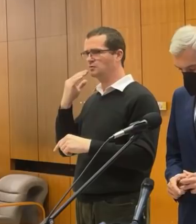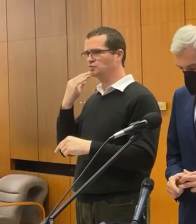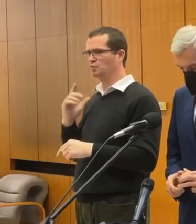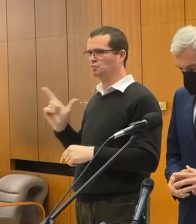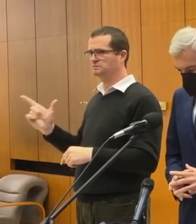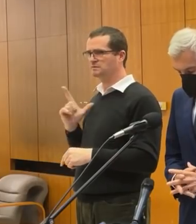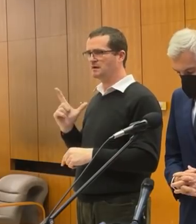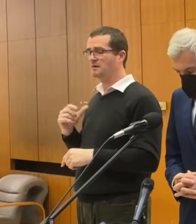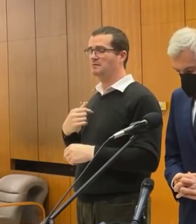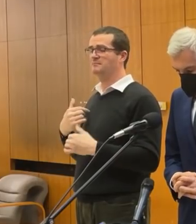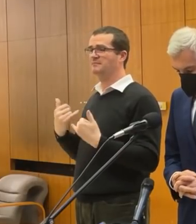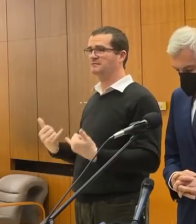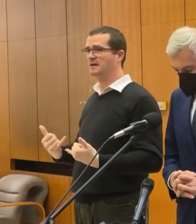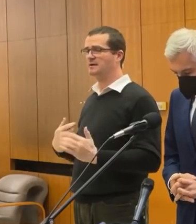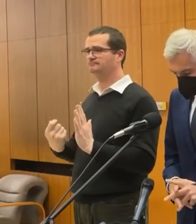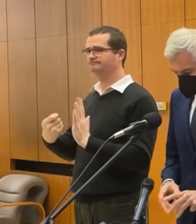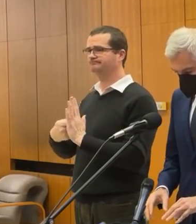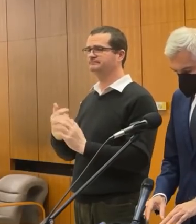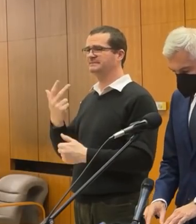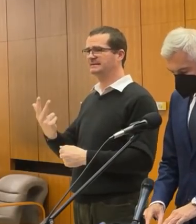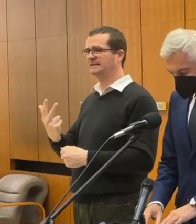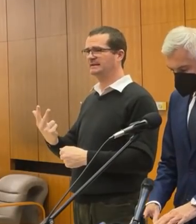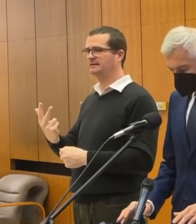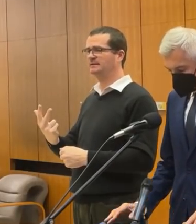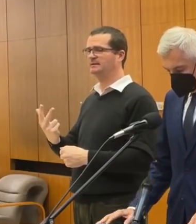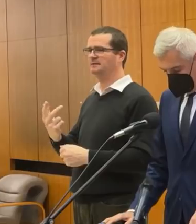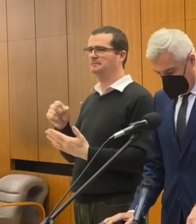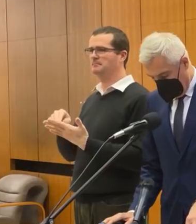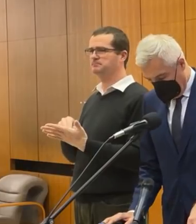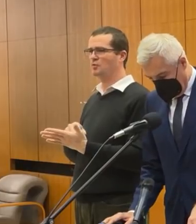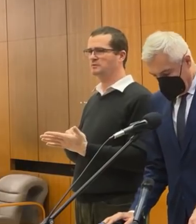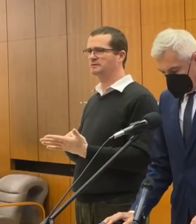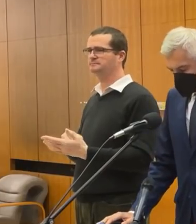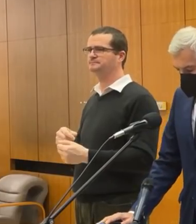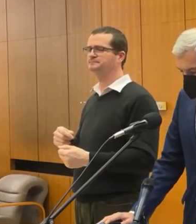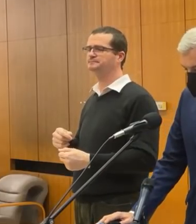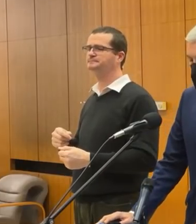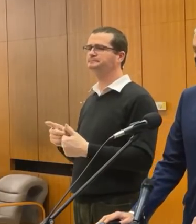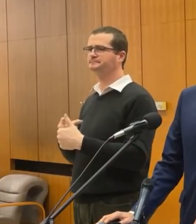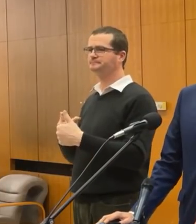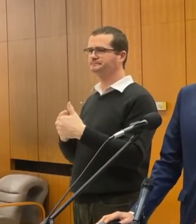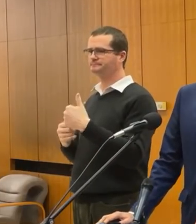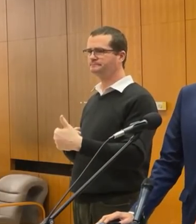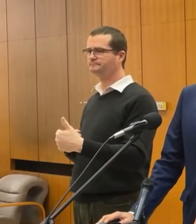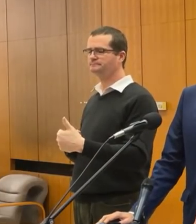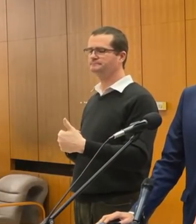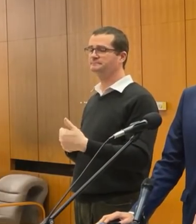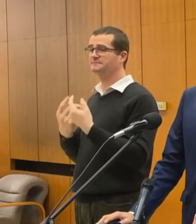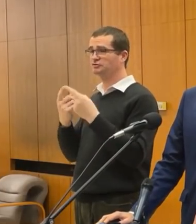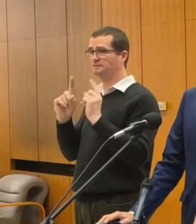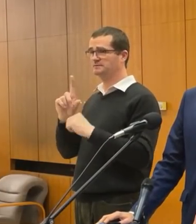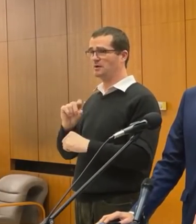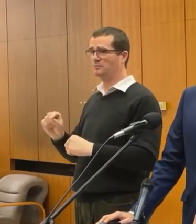štátmi. Dovolte mi len doplniť tri faktické body. Poprvé,